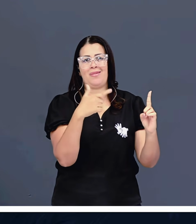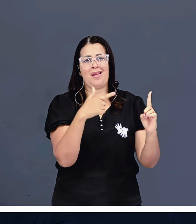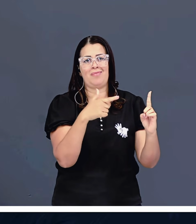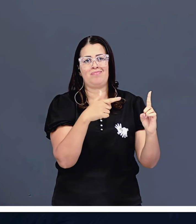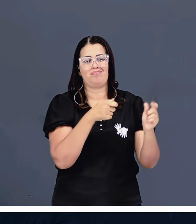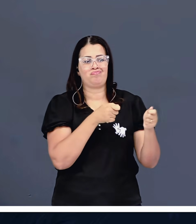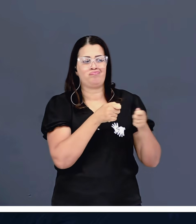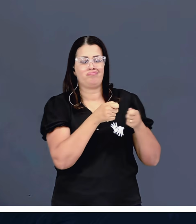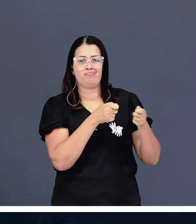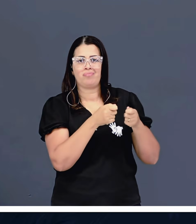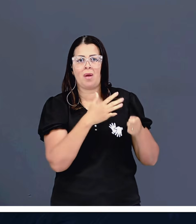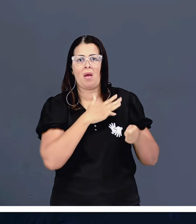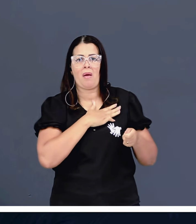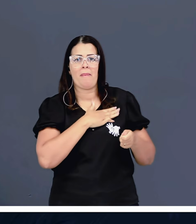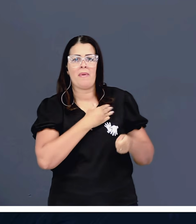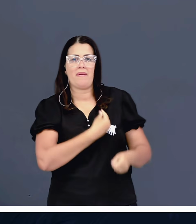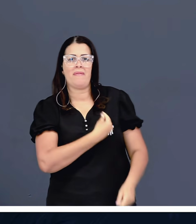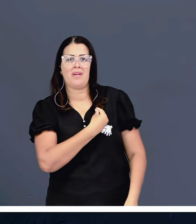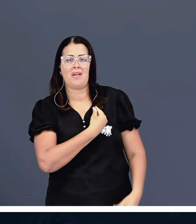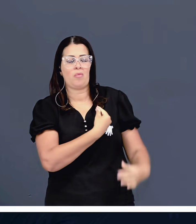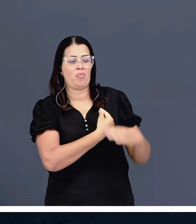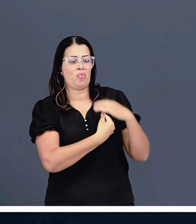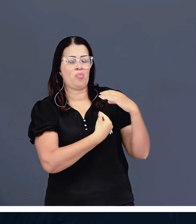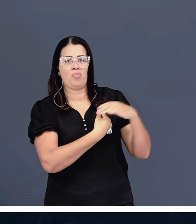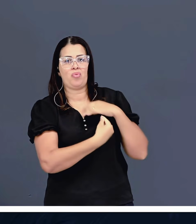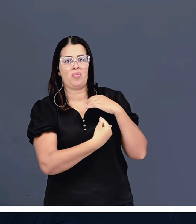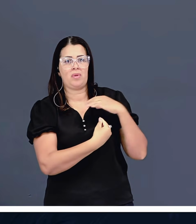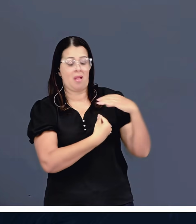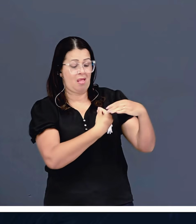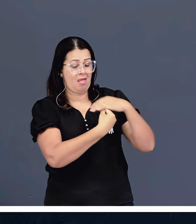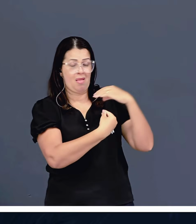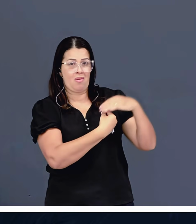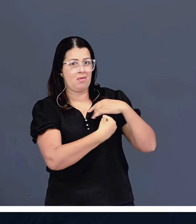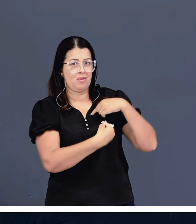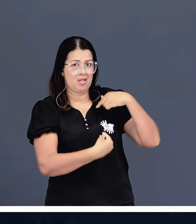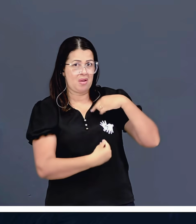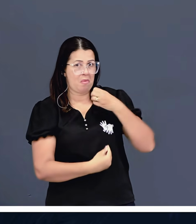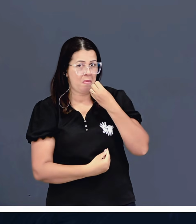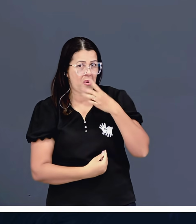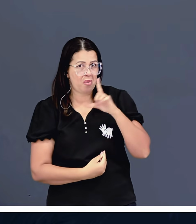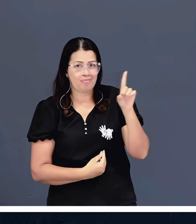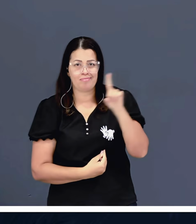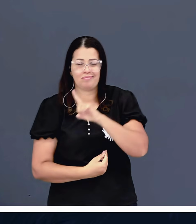por causa da mentalidade que tem para te aconselhar, esse não é um conselho para você.